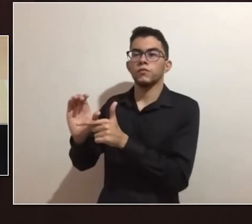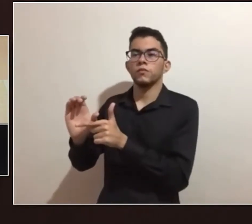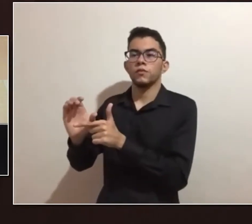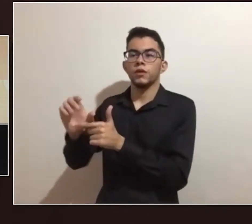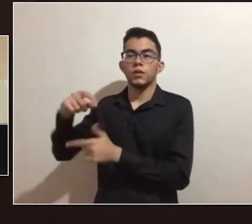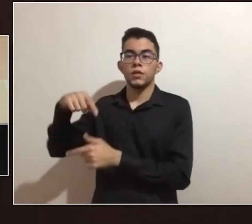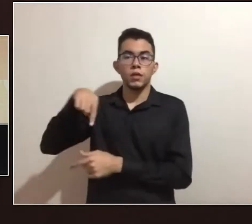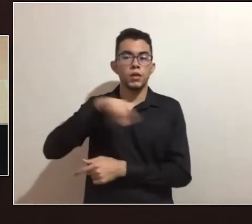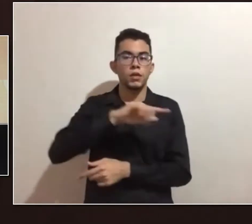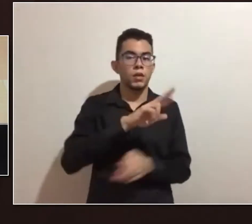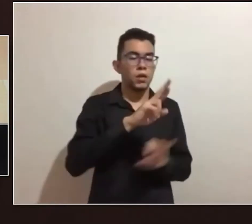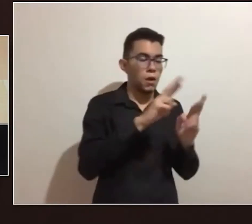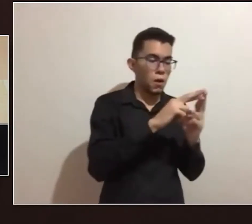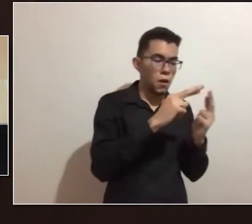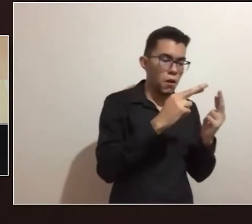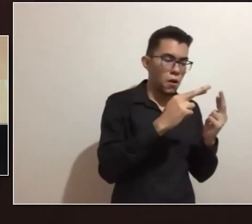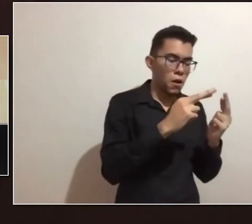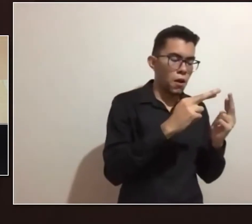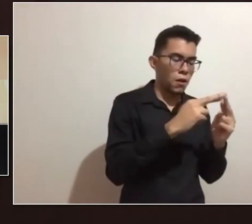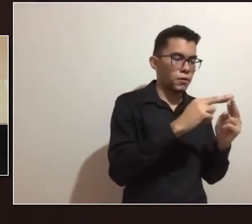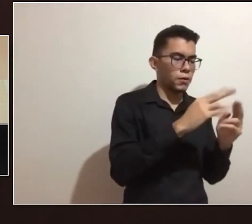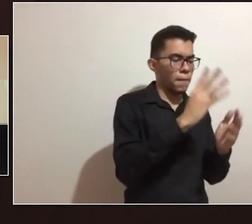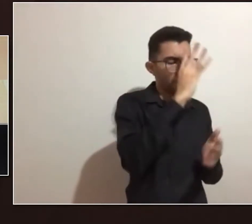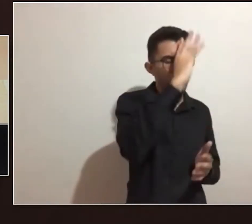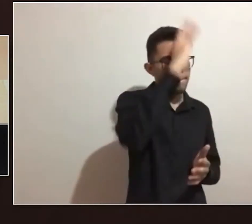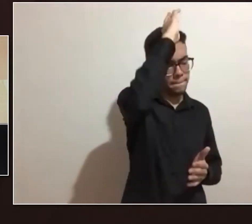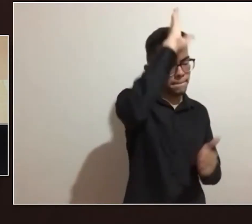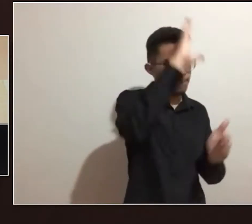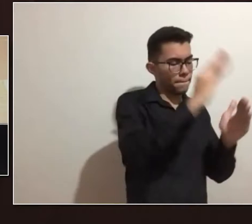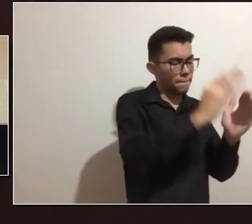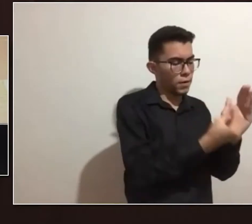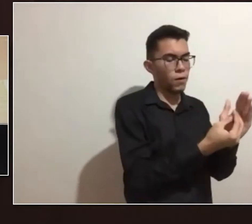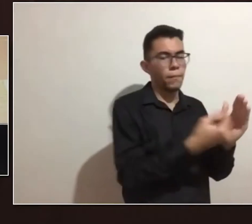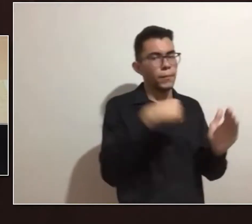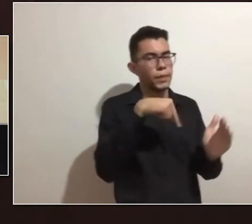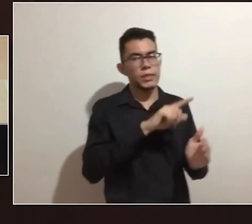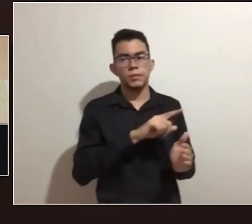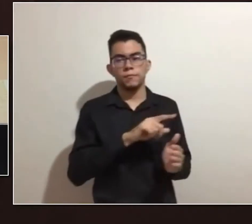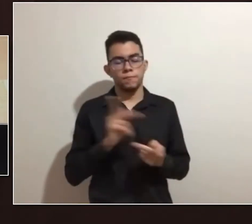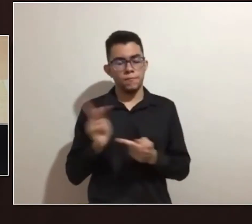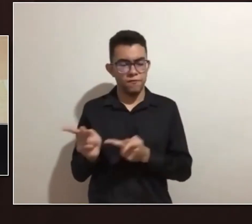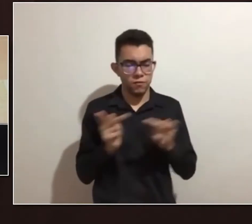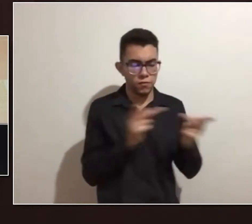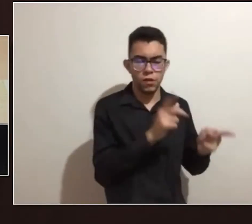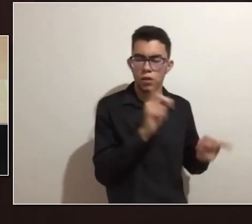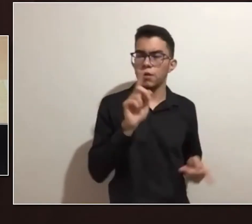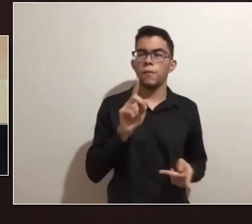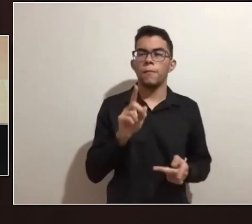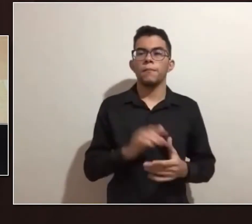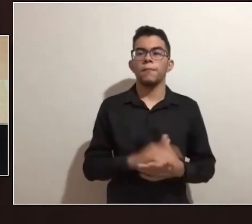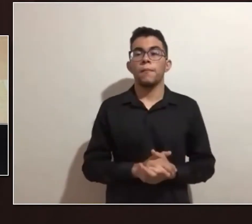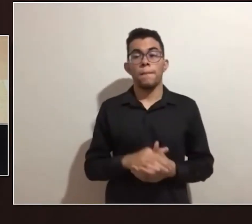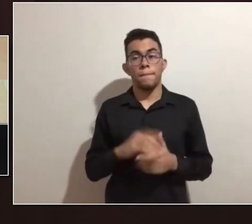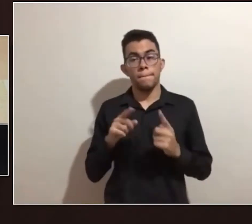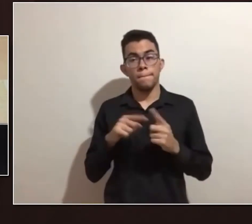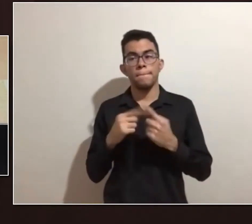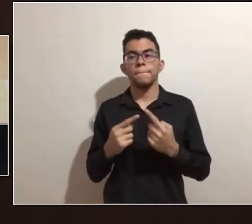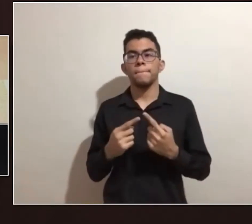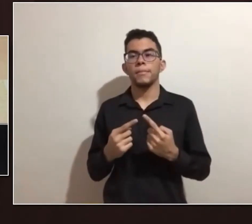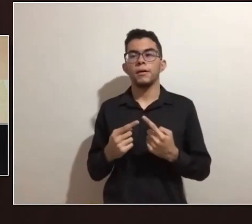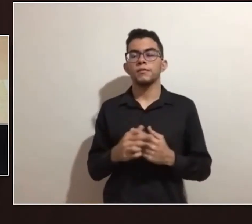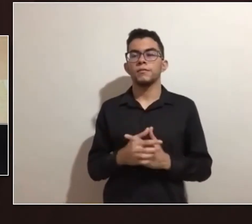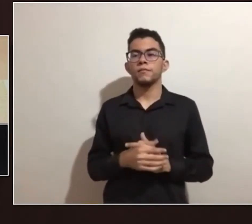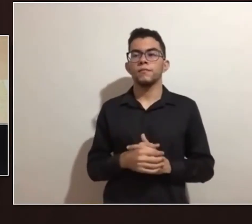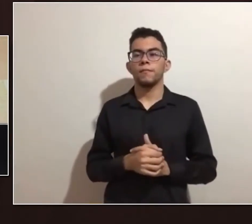uma situação de fé, uma condição de fé forte, né, em Roma, sabe? Então, só para vocês saberem que,